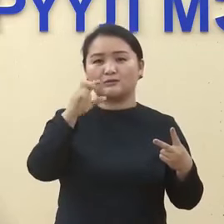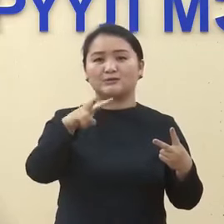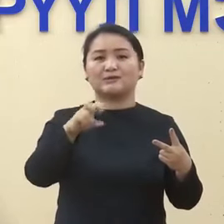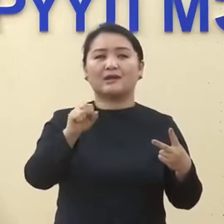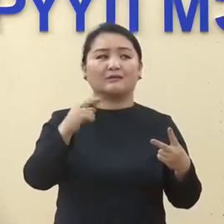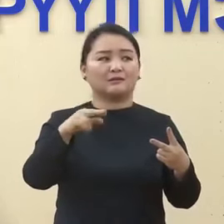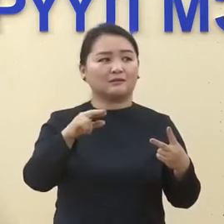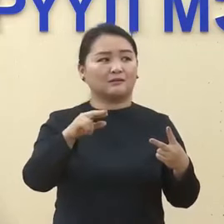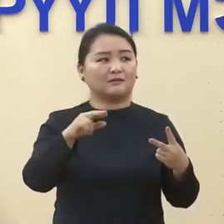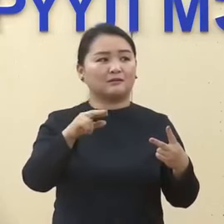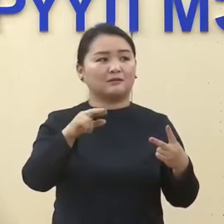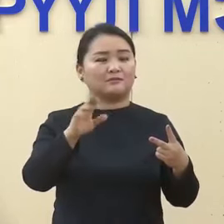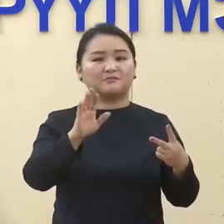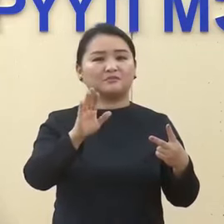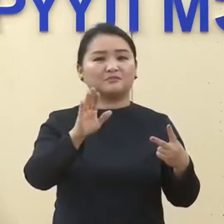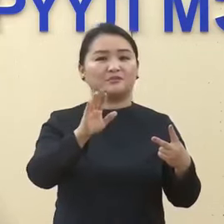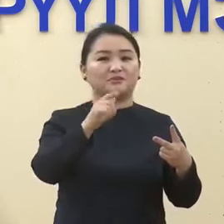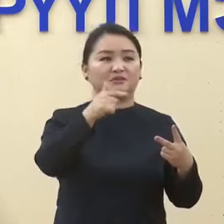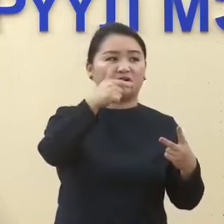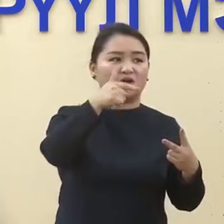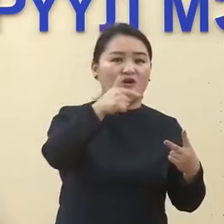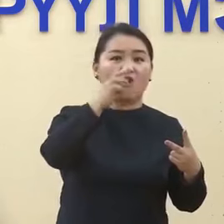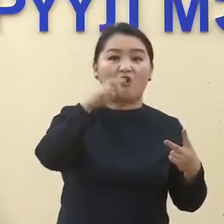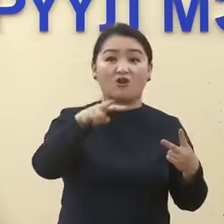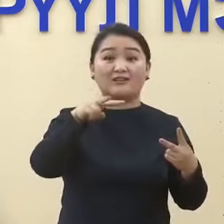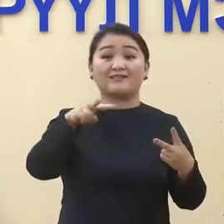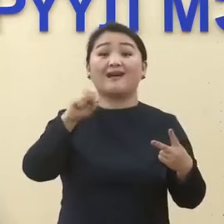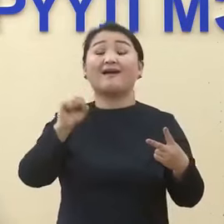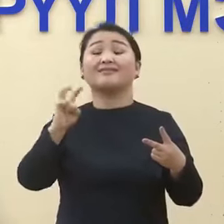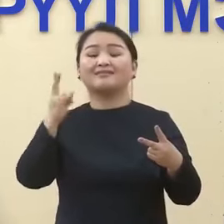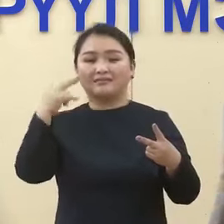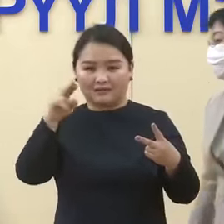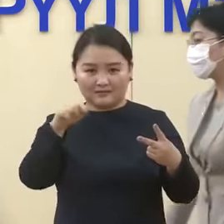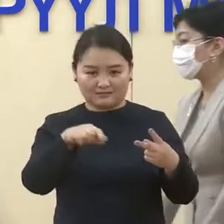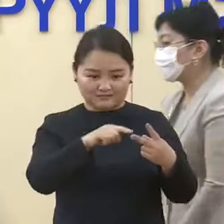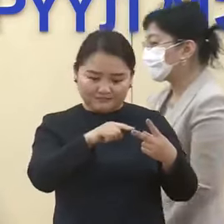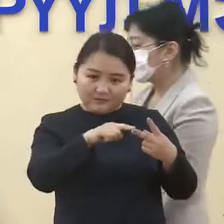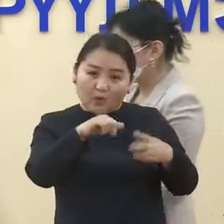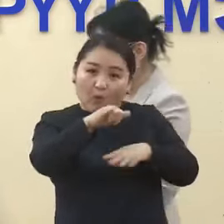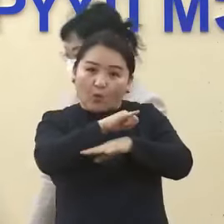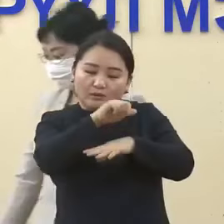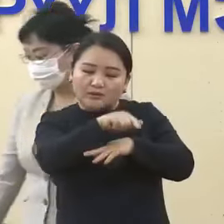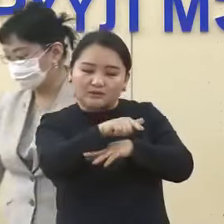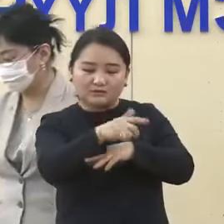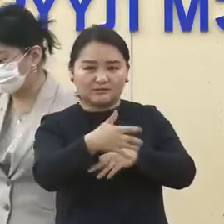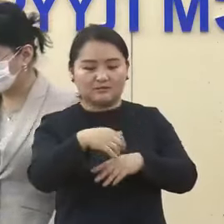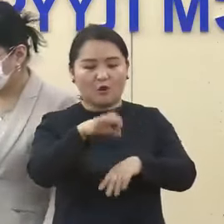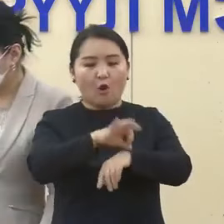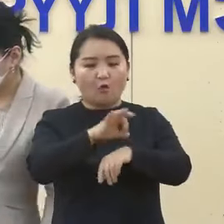Ханас гинэ? Болоон да? А за. За амбуу дарга.